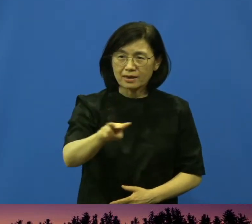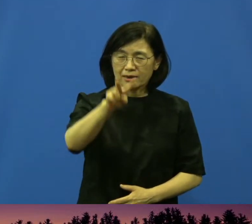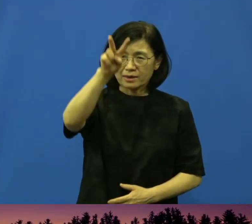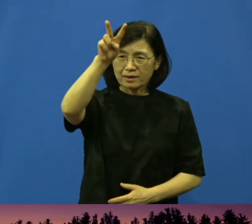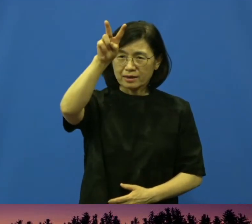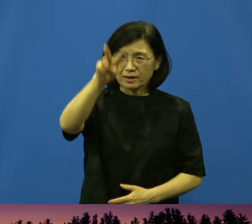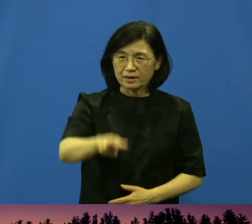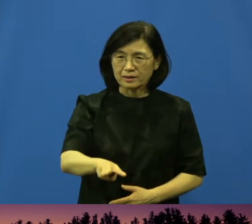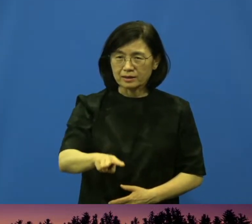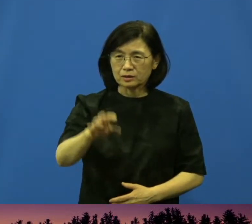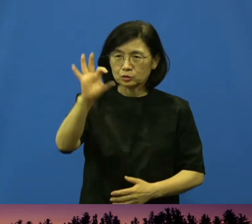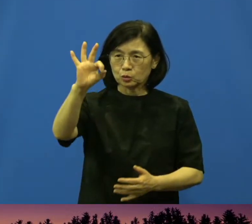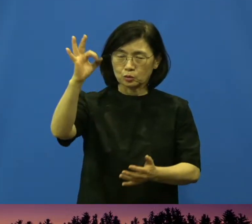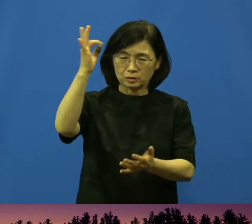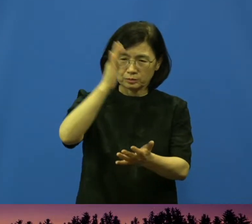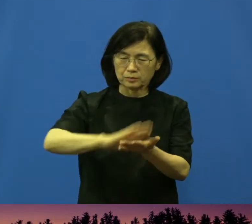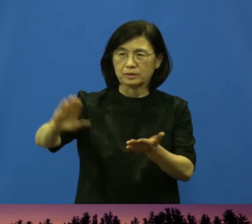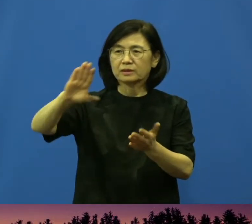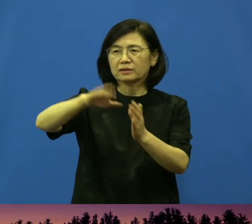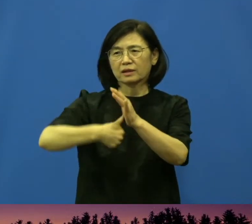국가가 부도가 나버렸어요.